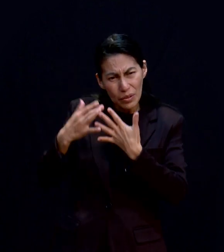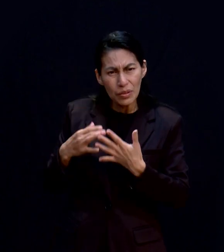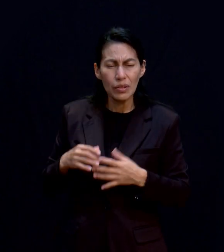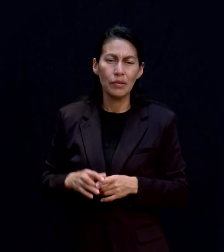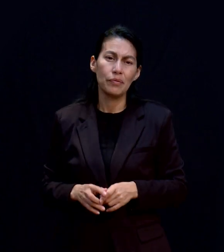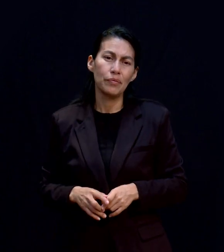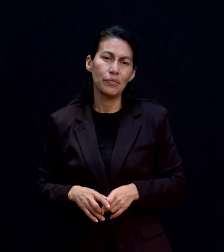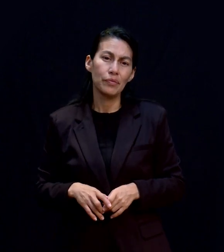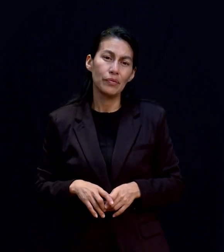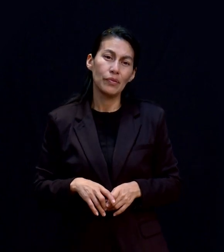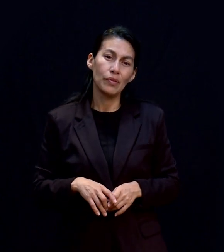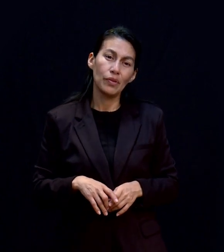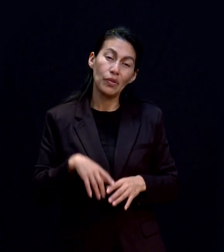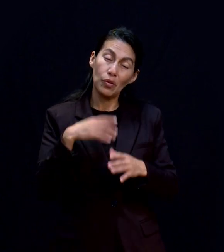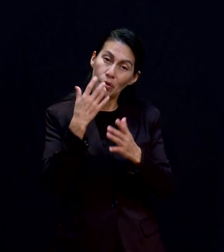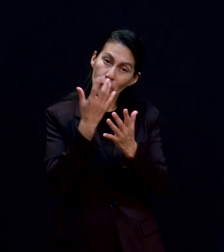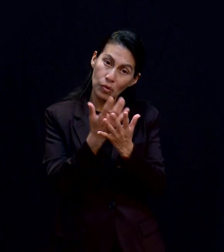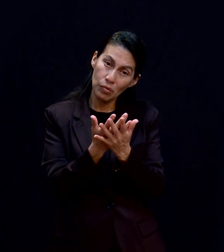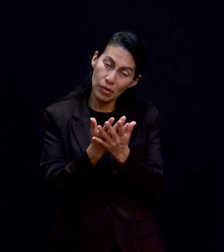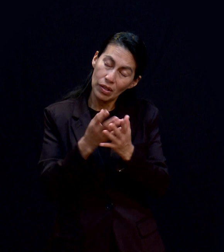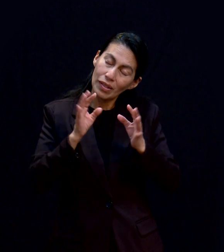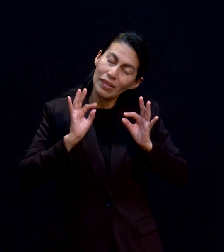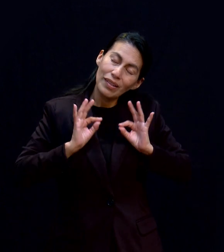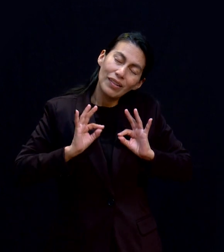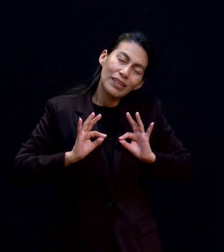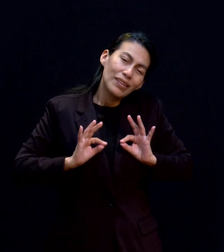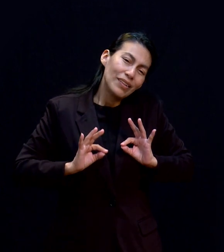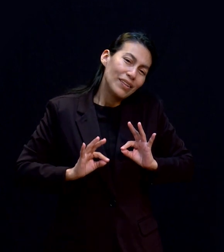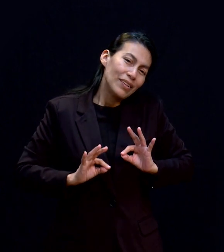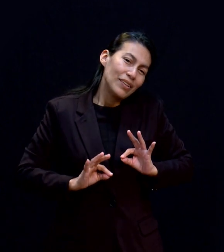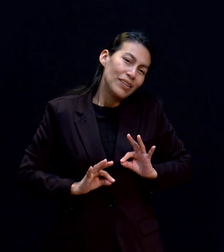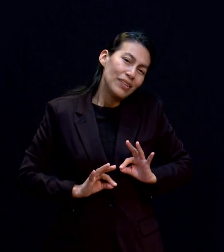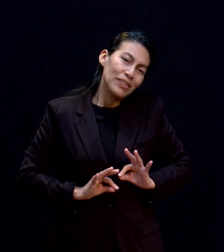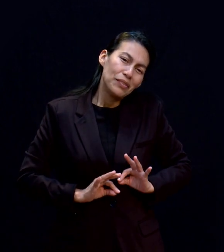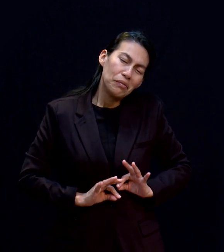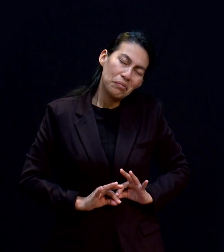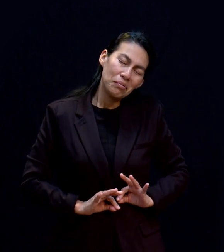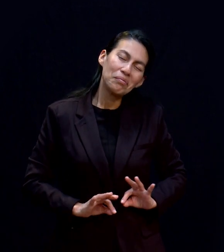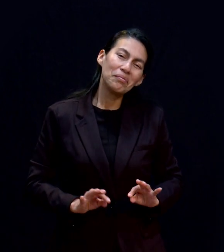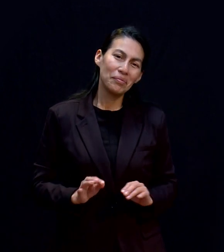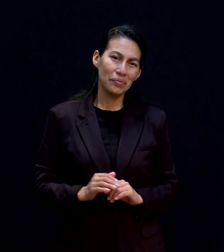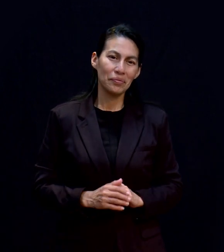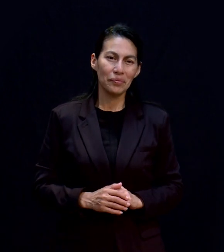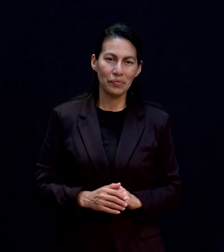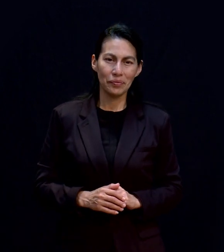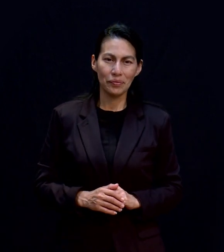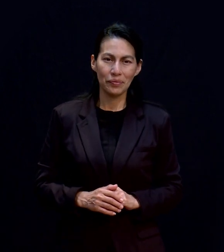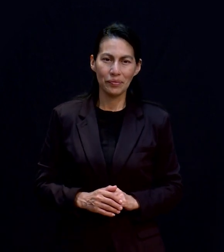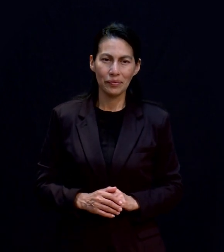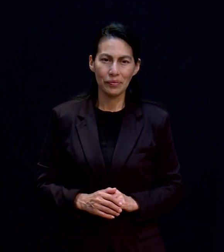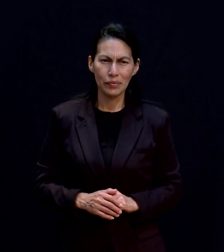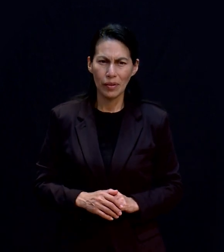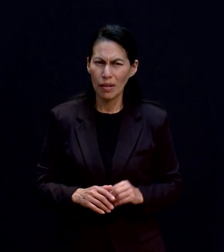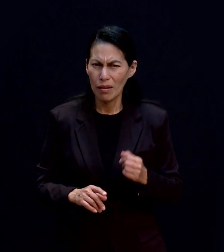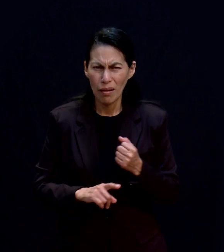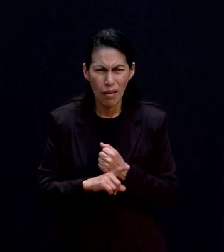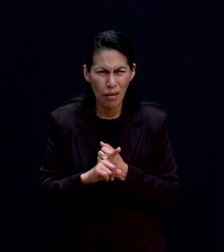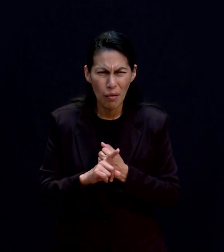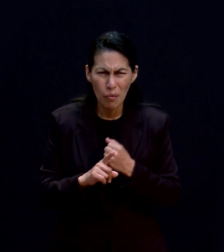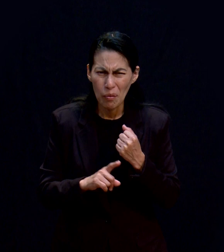dado y dormir a pierna su app de ciencia pierna suelta no completamente